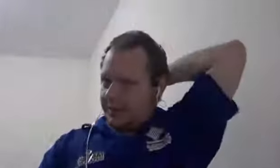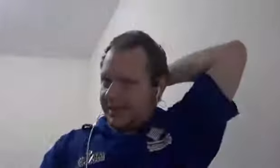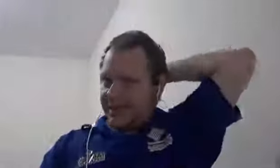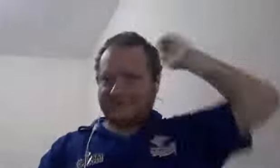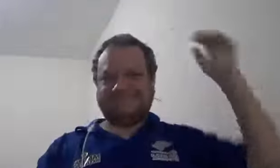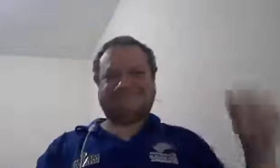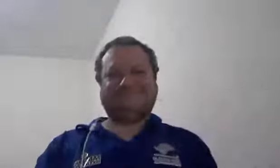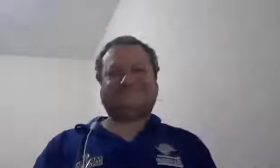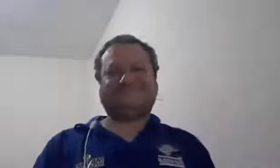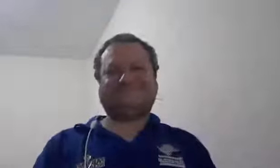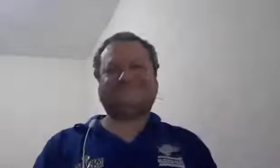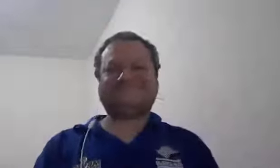República.